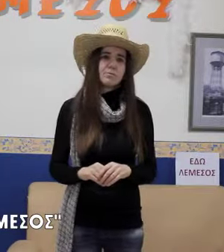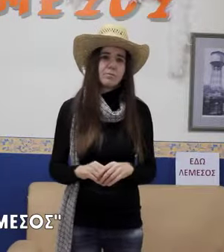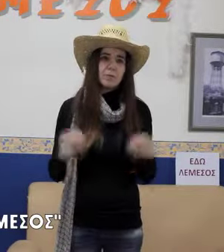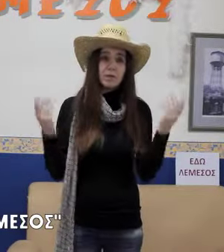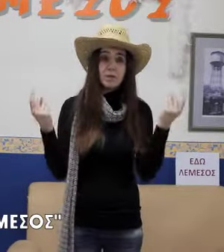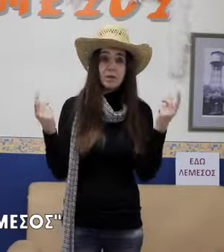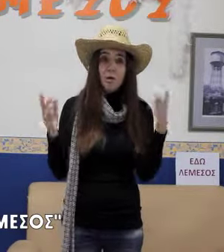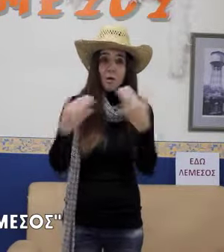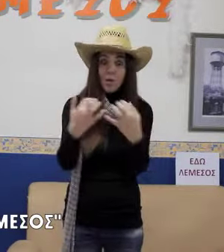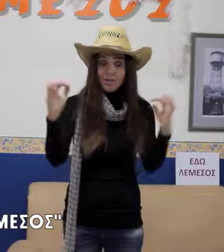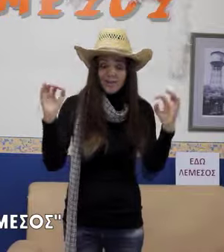χοροδία